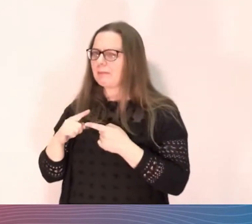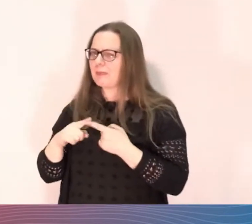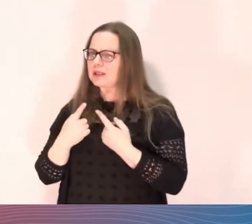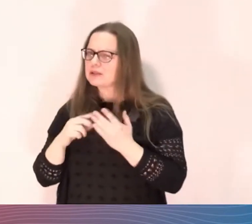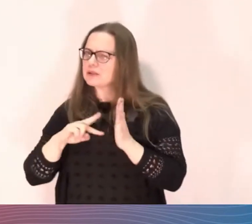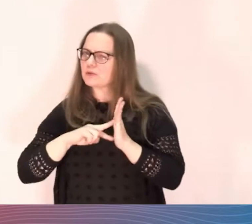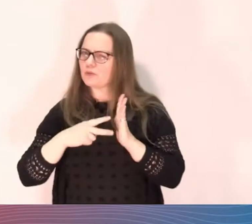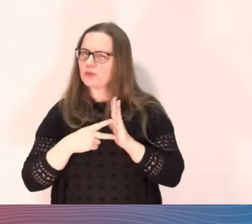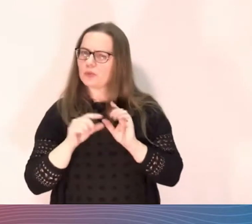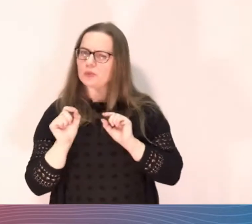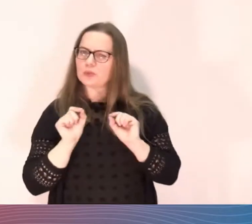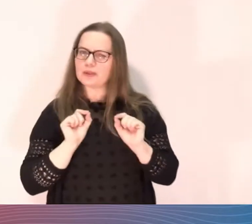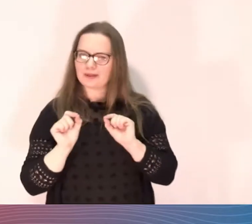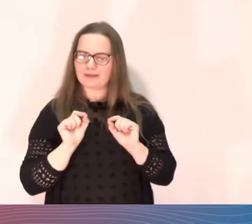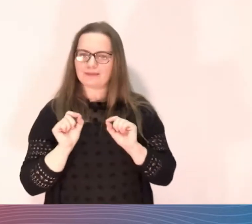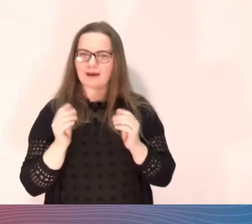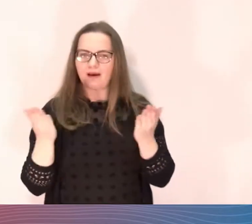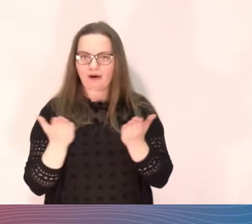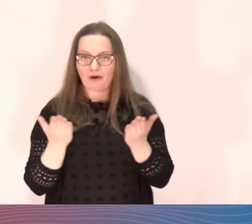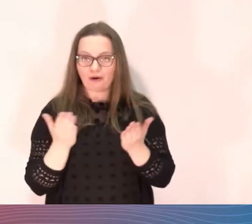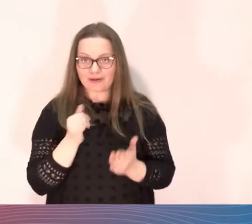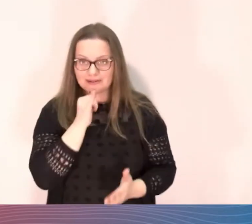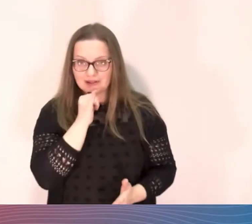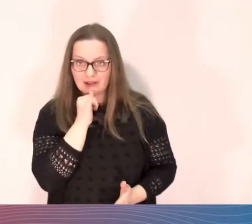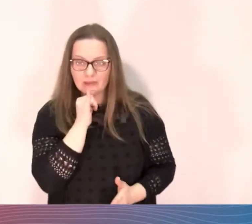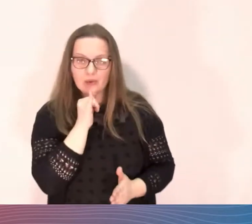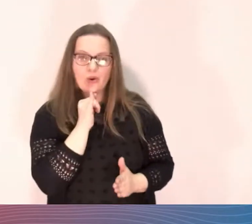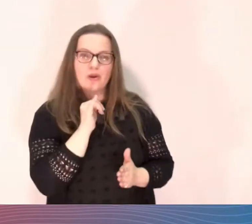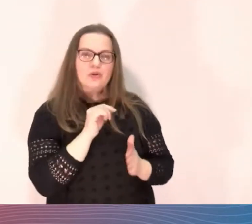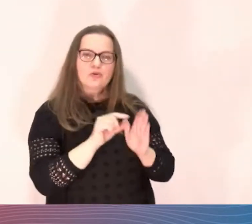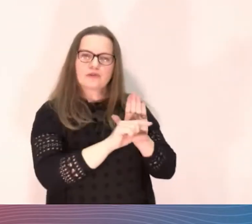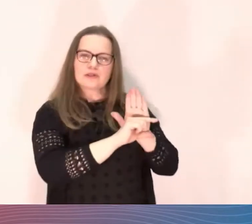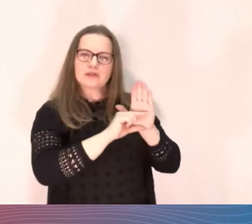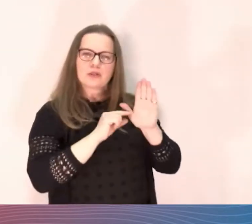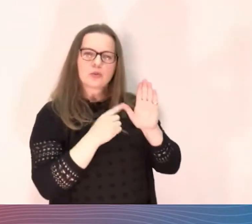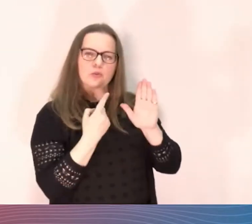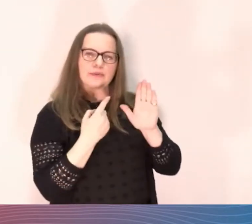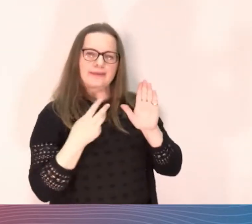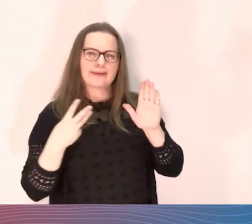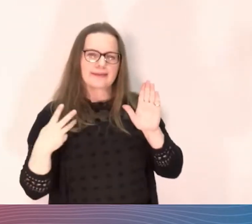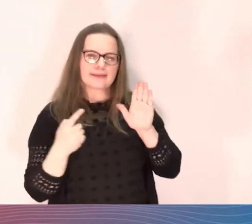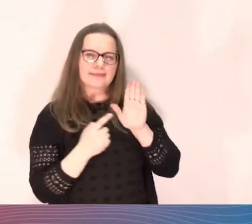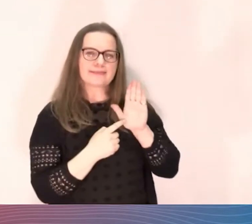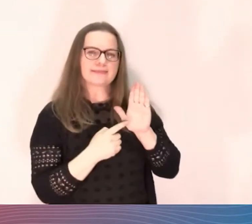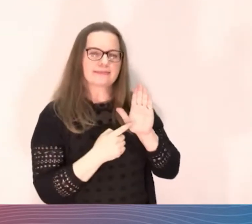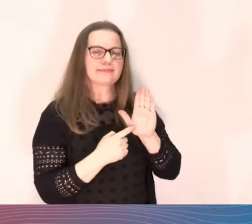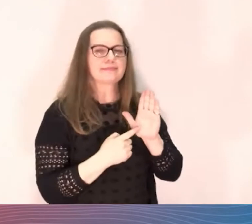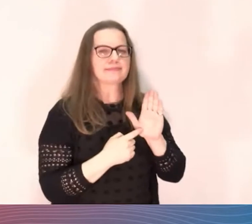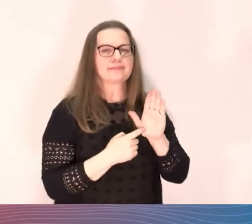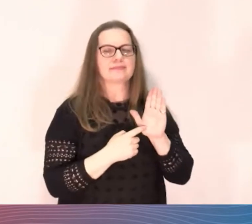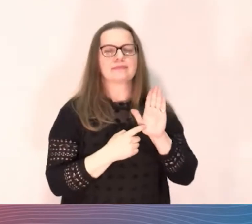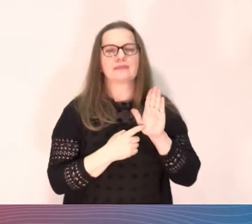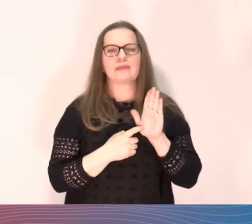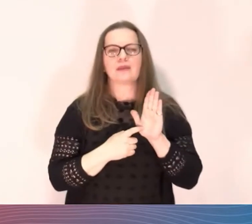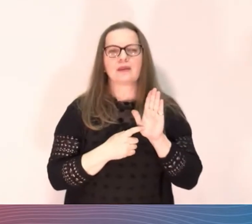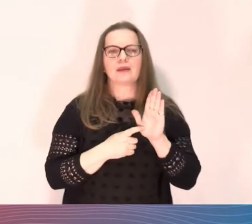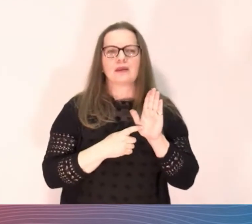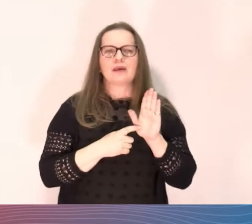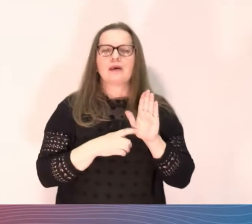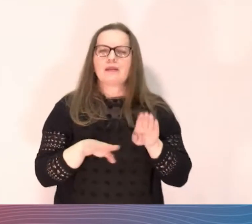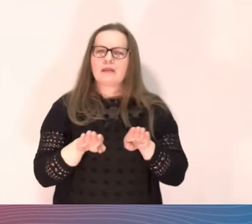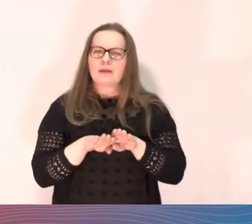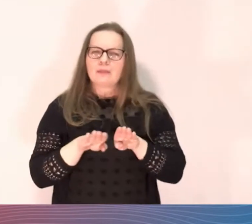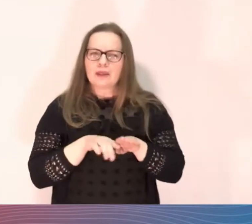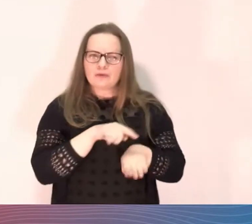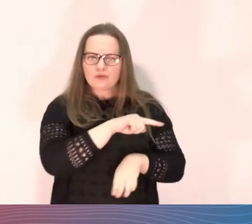Agora eu vou fazer questão de ler o versículo 13. Em quem também vós, depois que